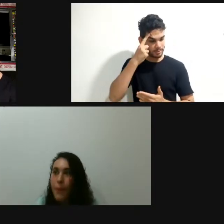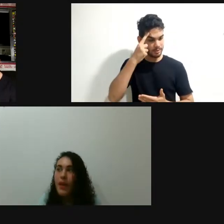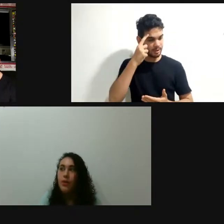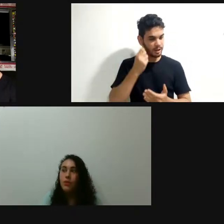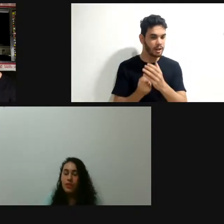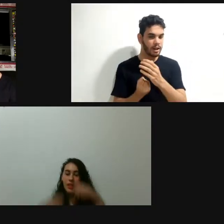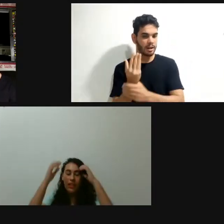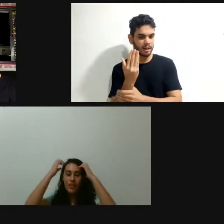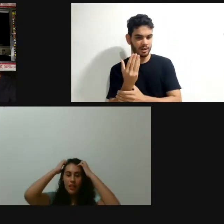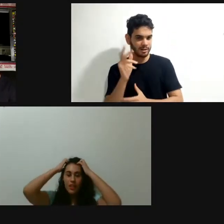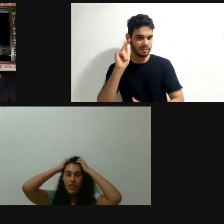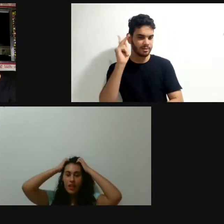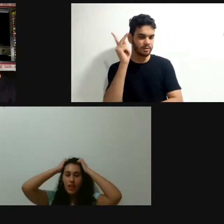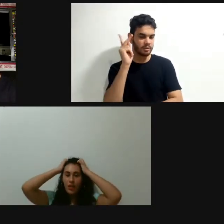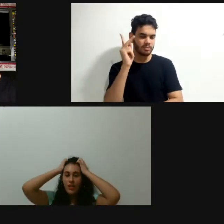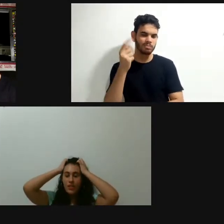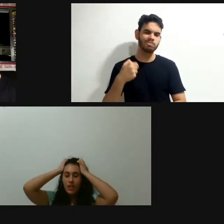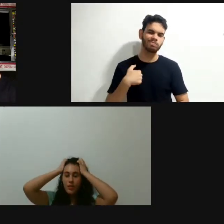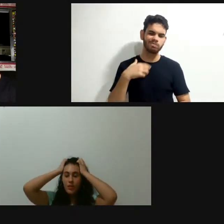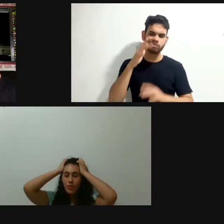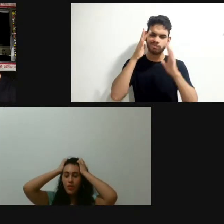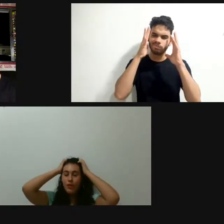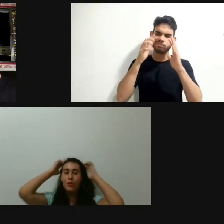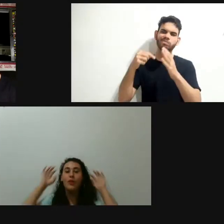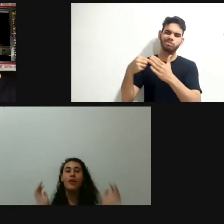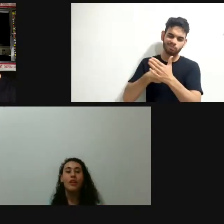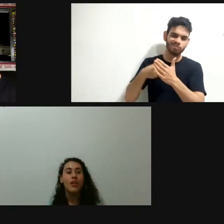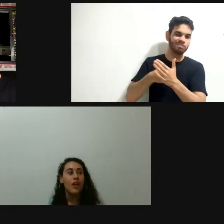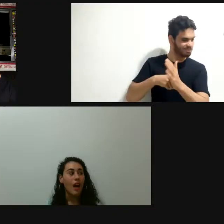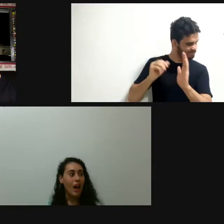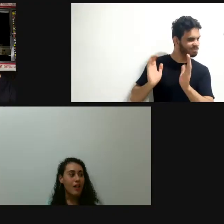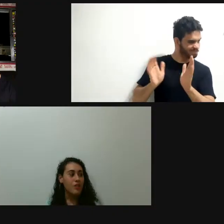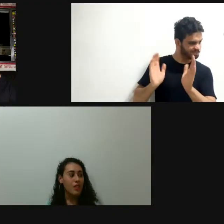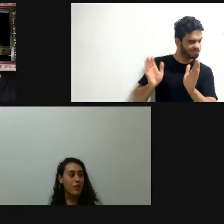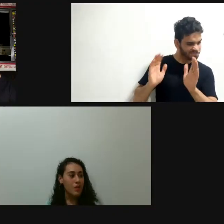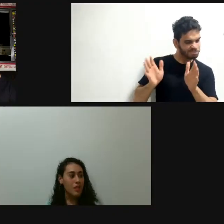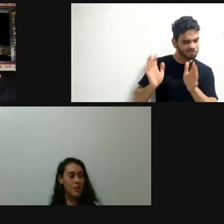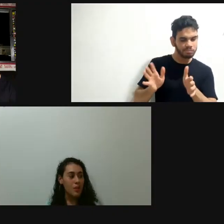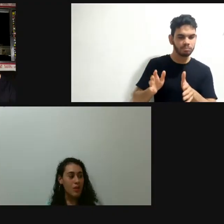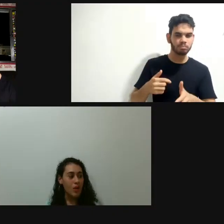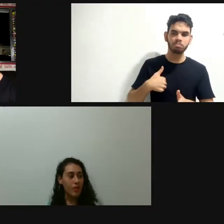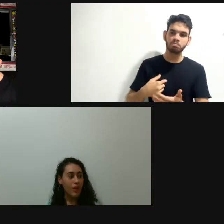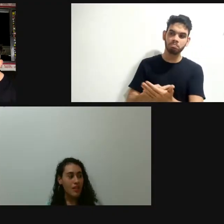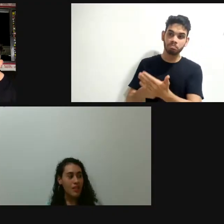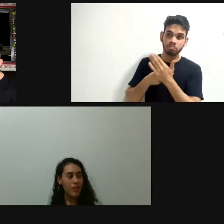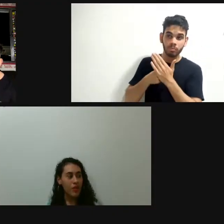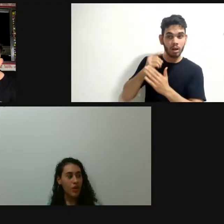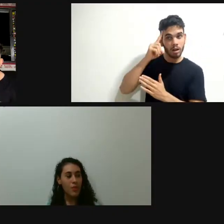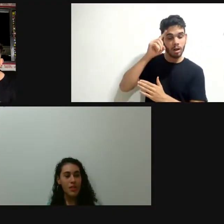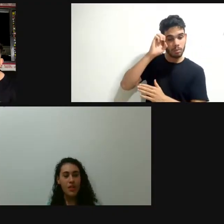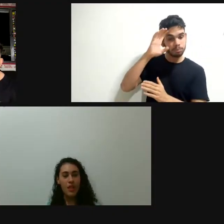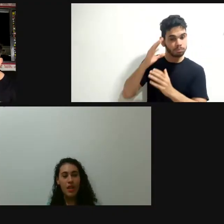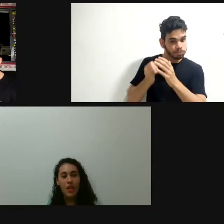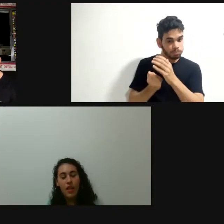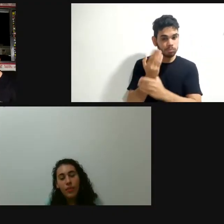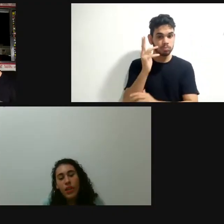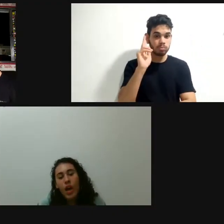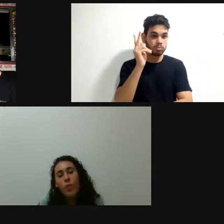Uma pergunta que eu recebo muito. Acho que o que me inspirou a fazer foi